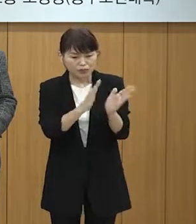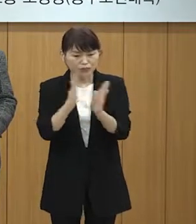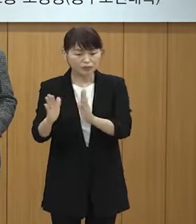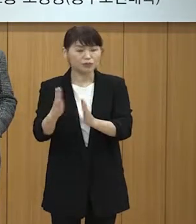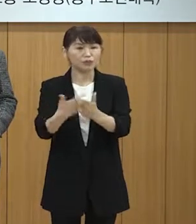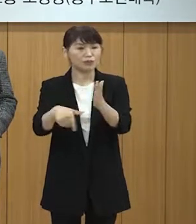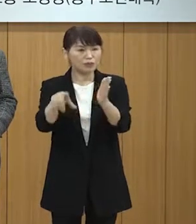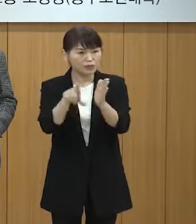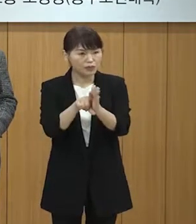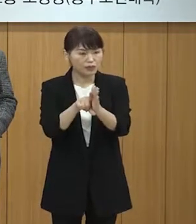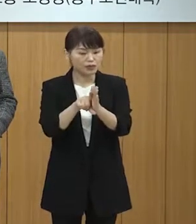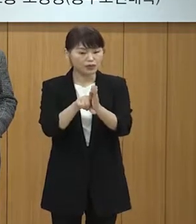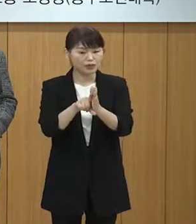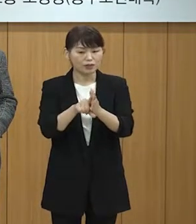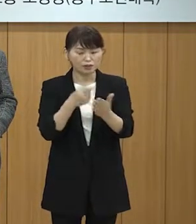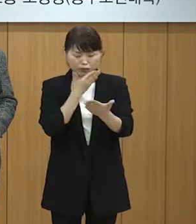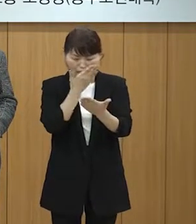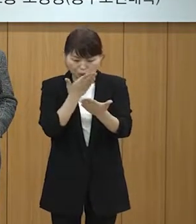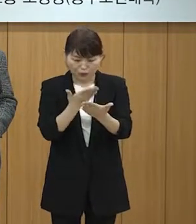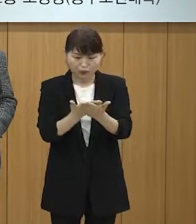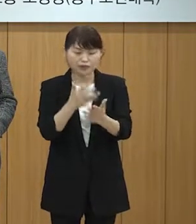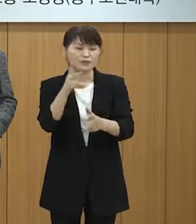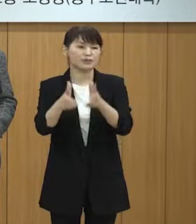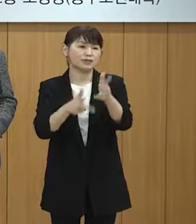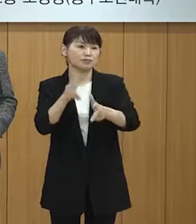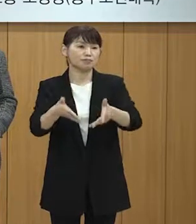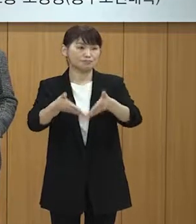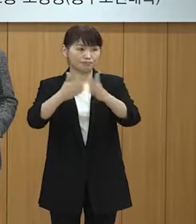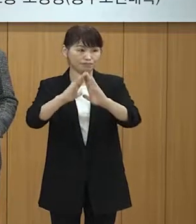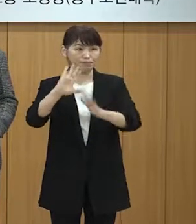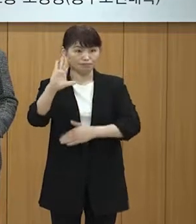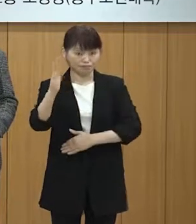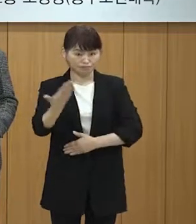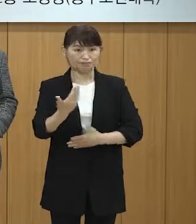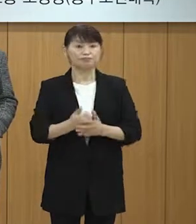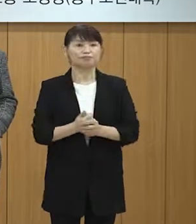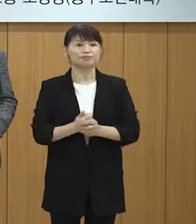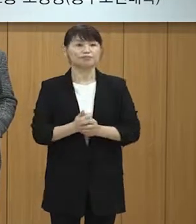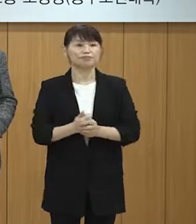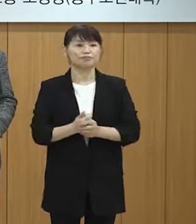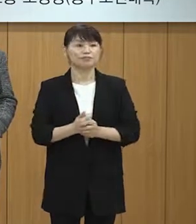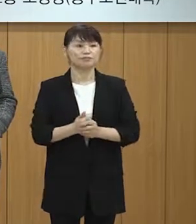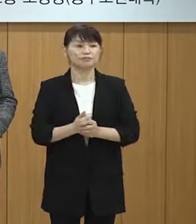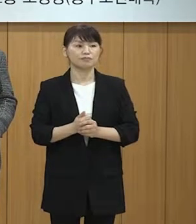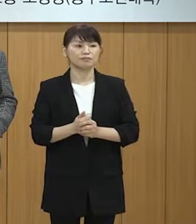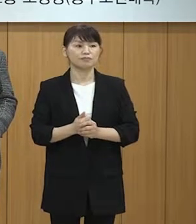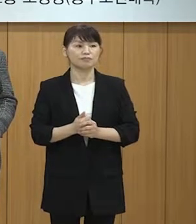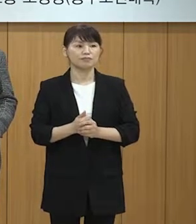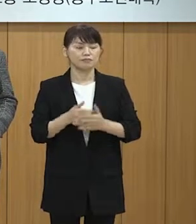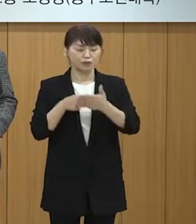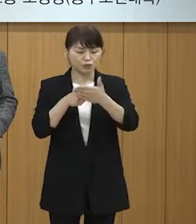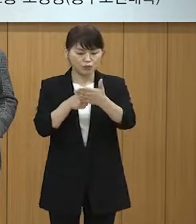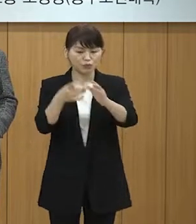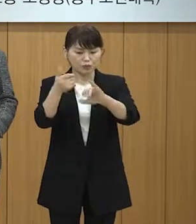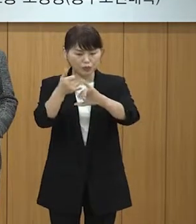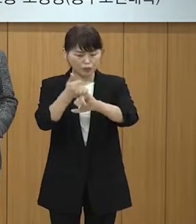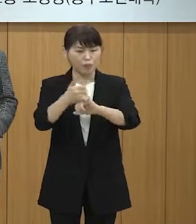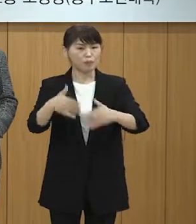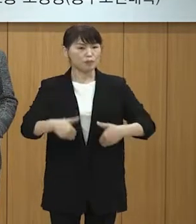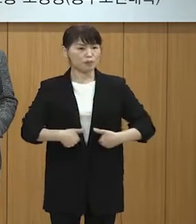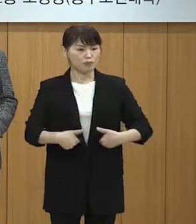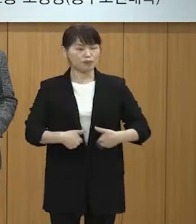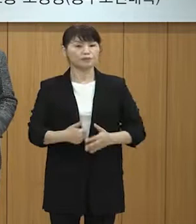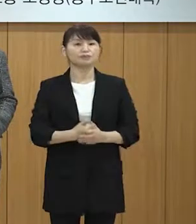위하여 매우 중요한 현안 사항으로 지금 시기에 반드시 추진해야 하는 사업이라